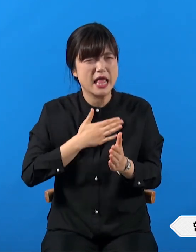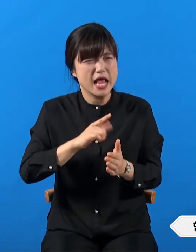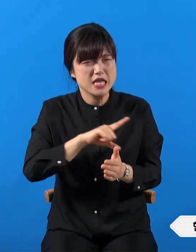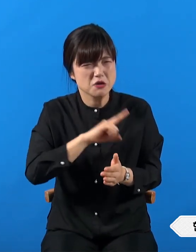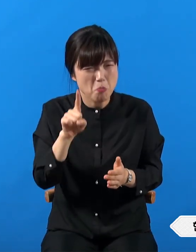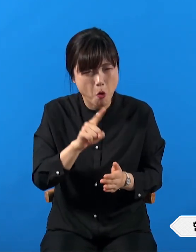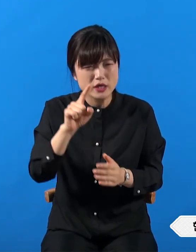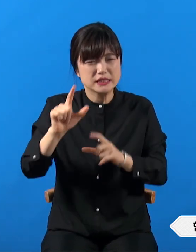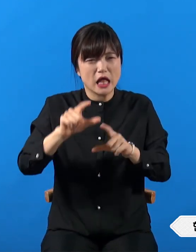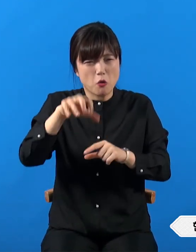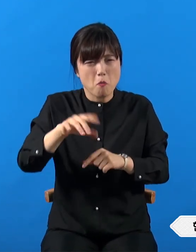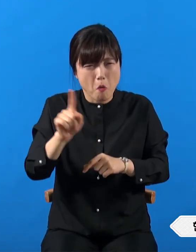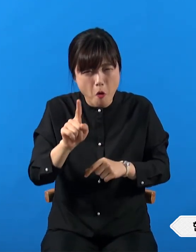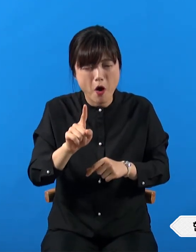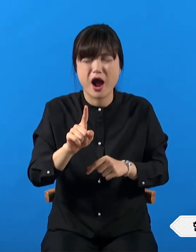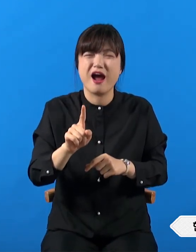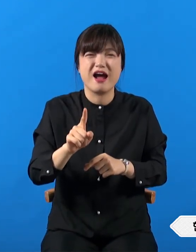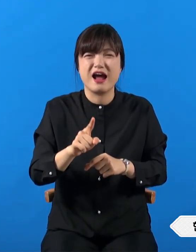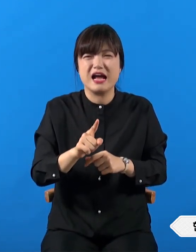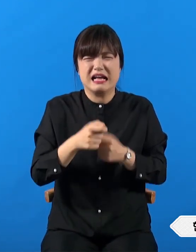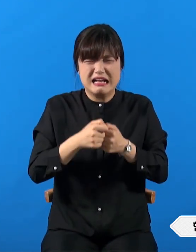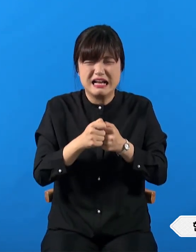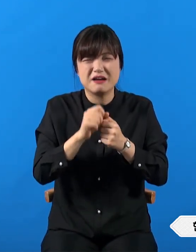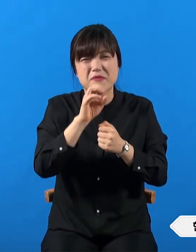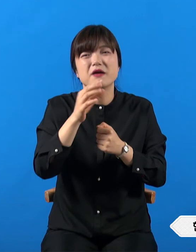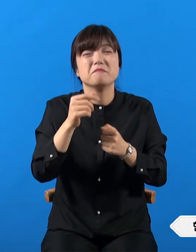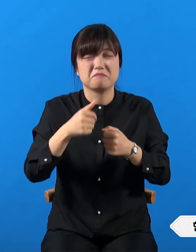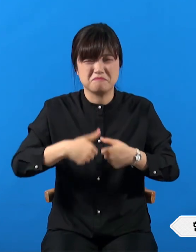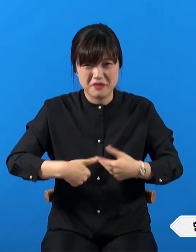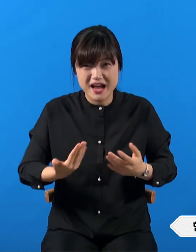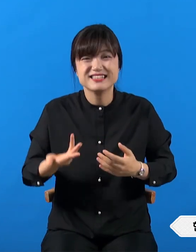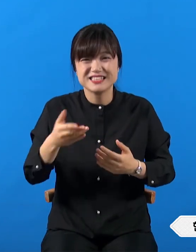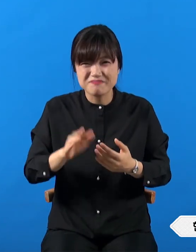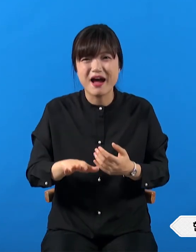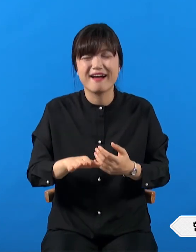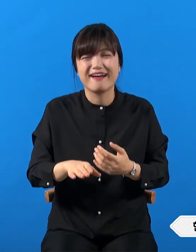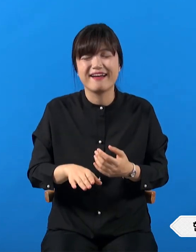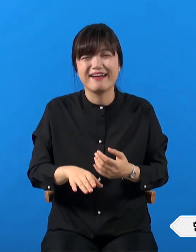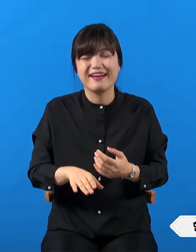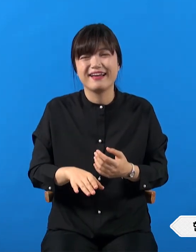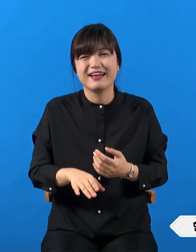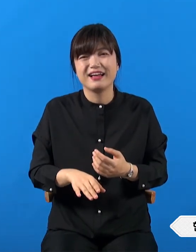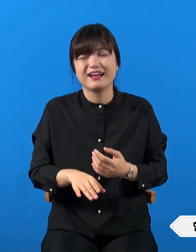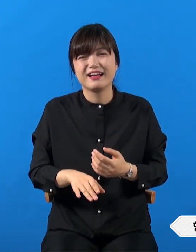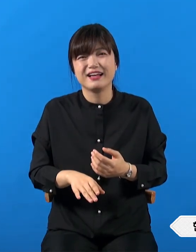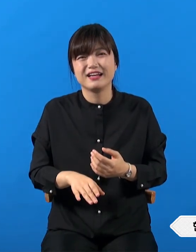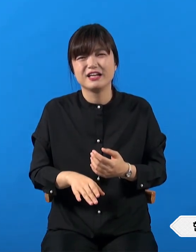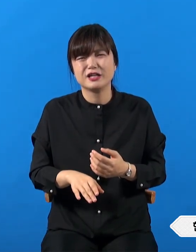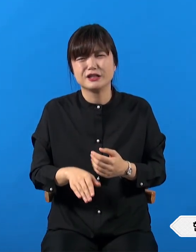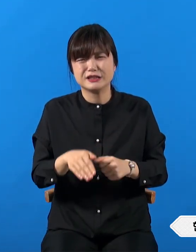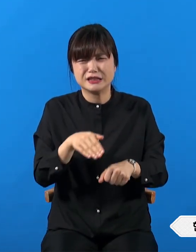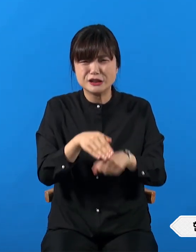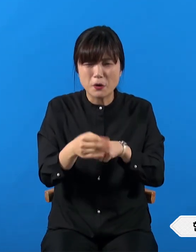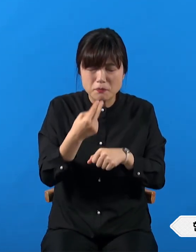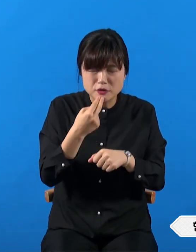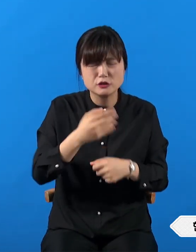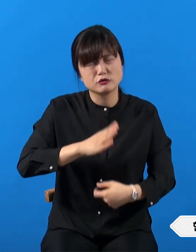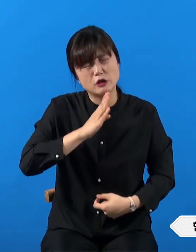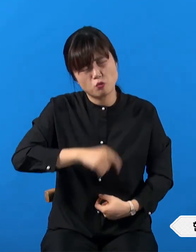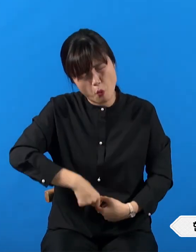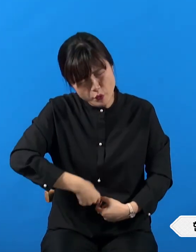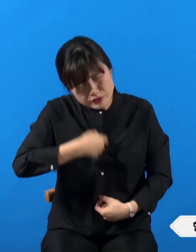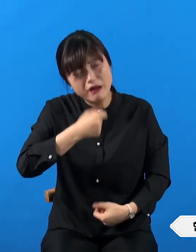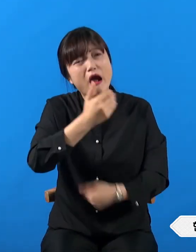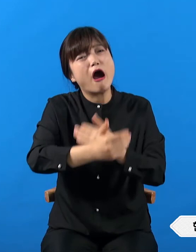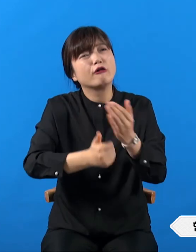하나님은 우리를 다 아시기 때문에 그냥 그렇게 격식 없이 형식 없이